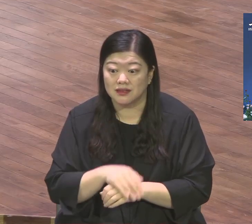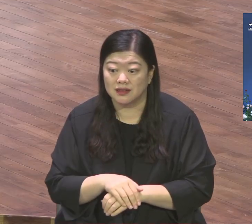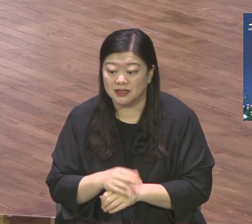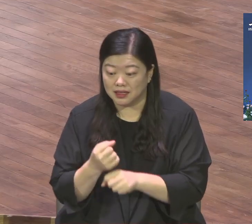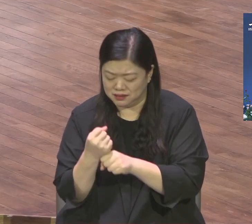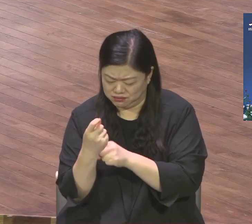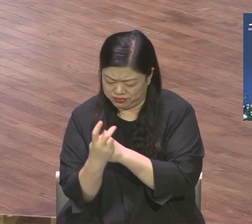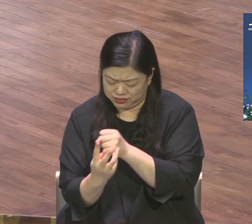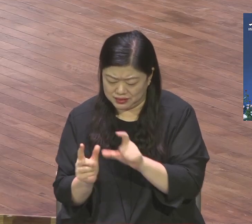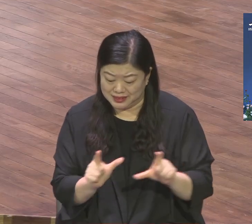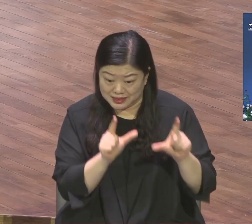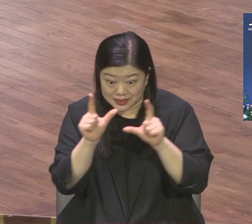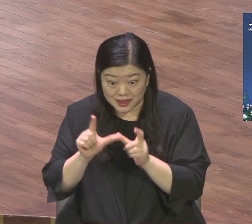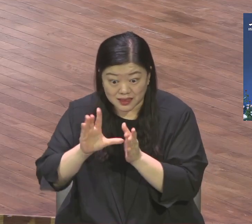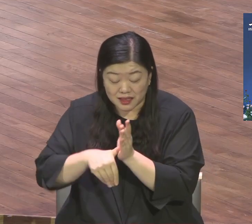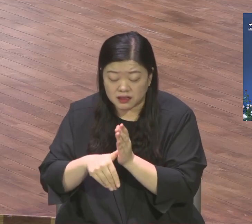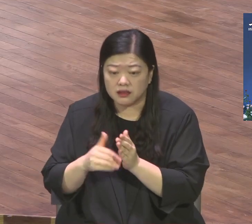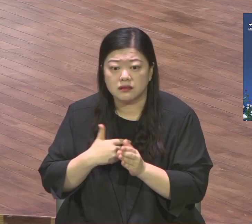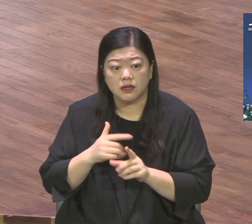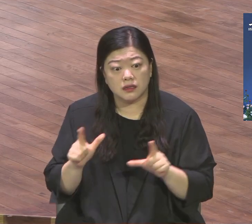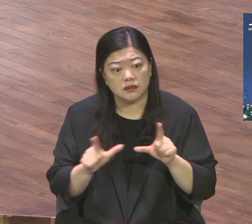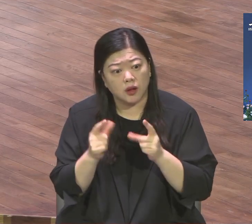나빠도,